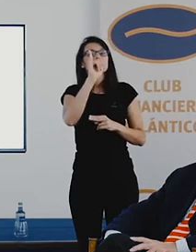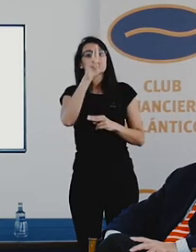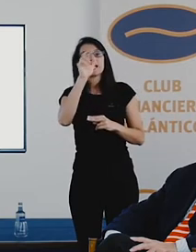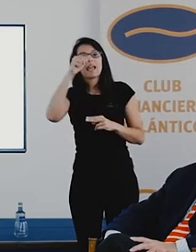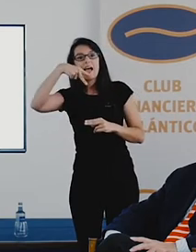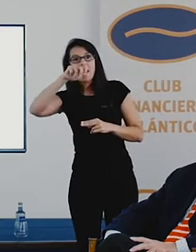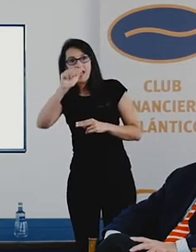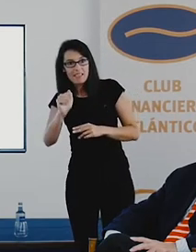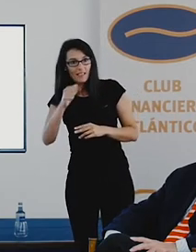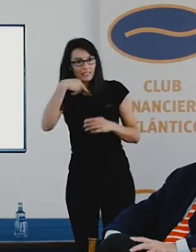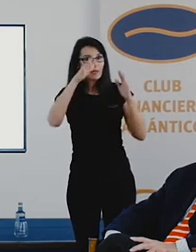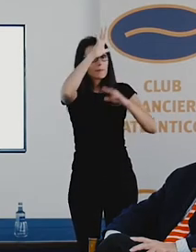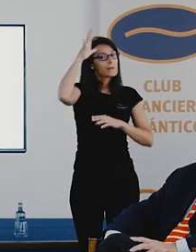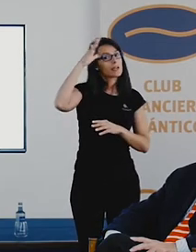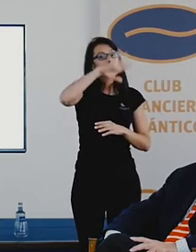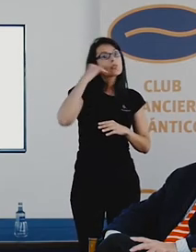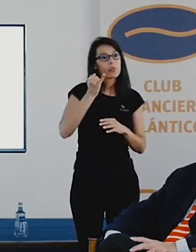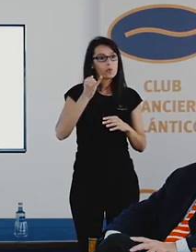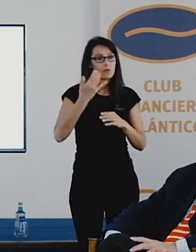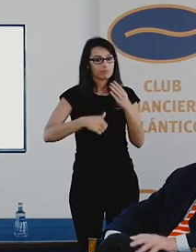Azul, que es patrono nuestro también, Miguel Ángel Valero.